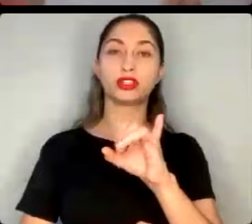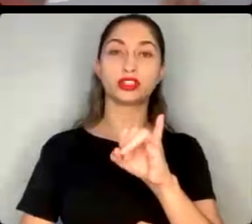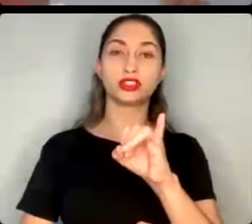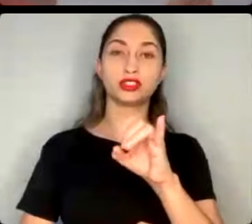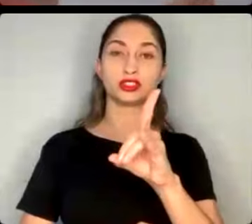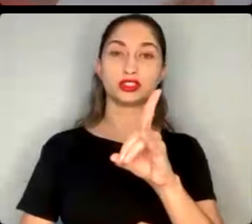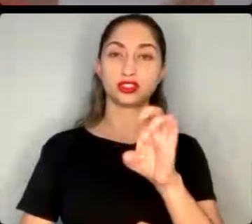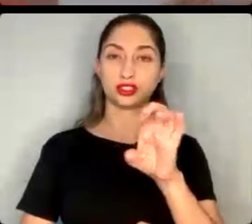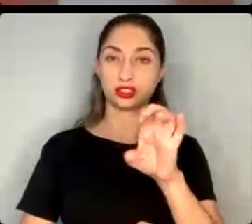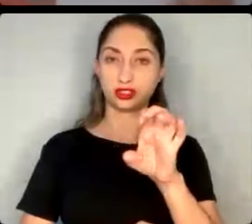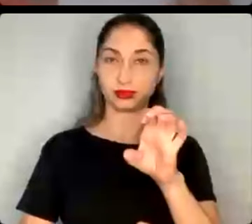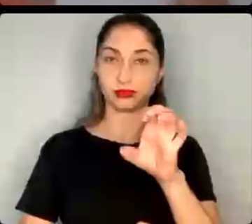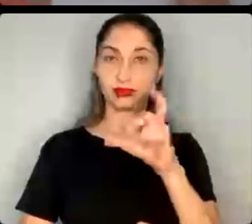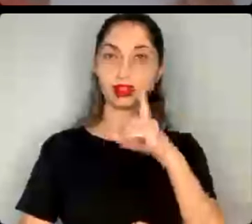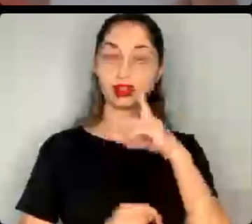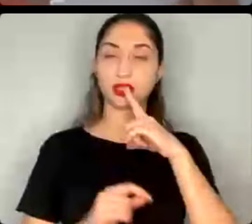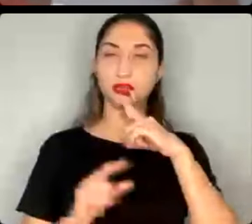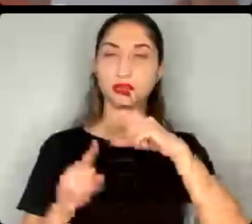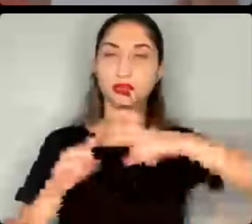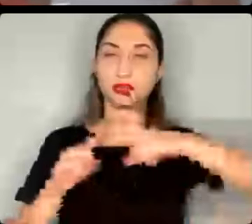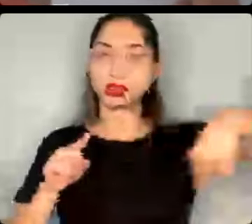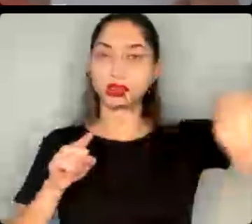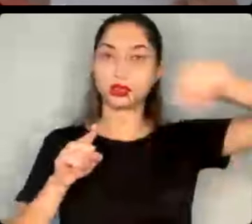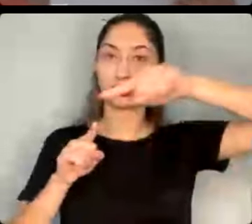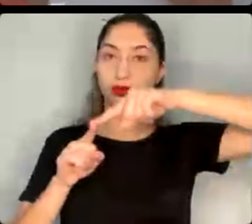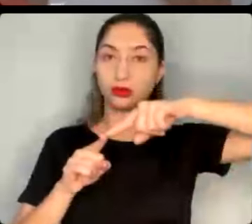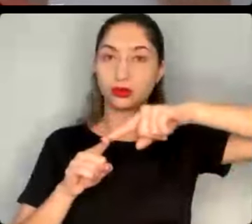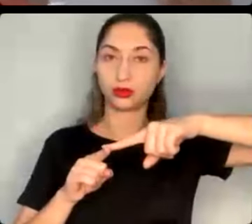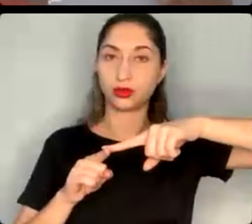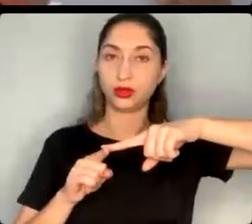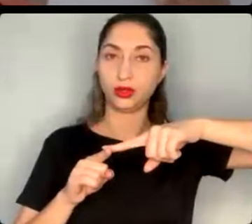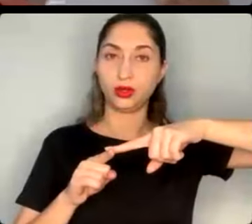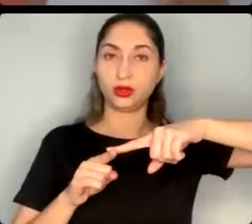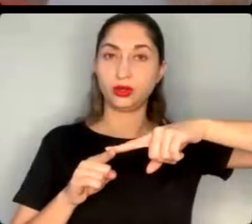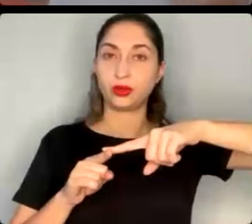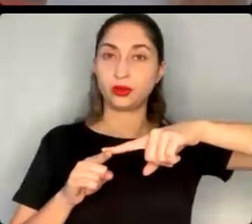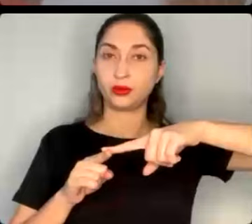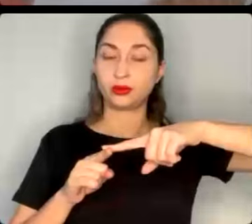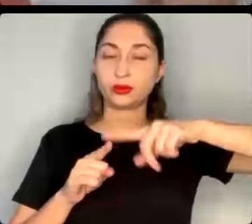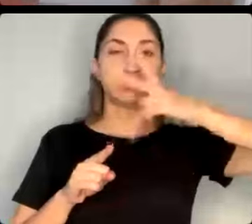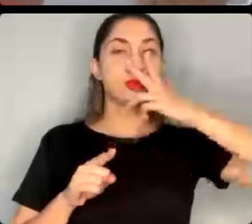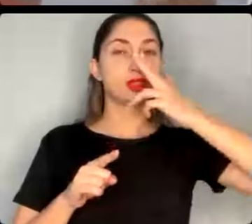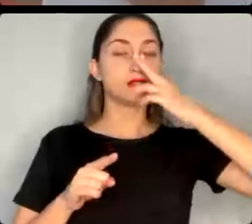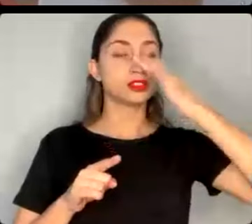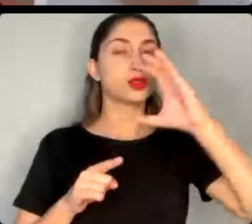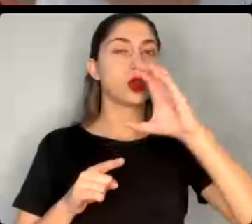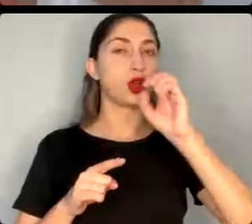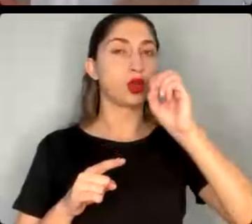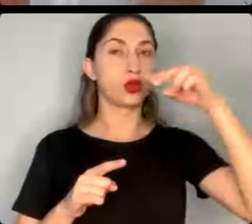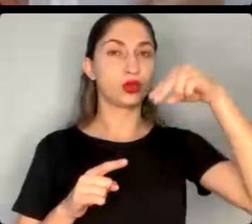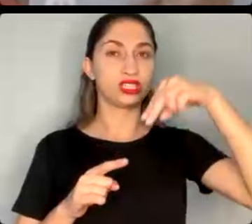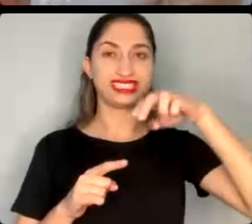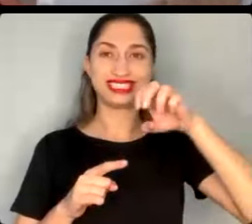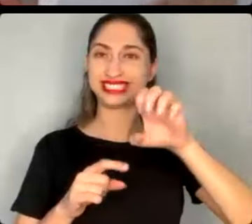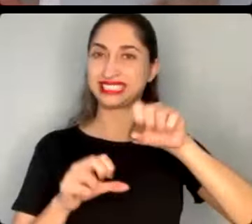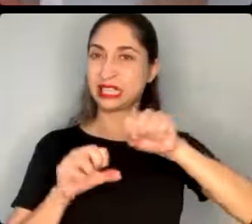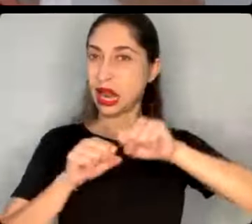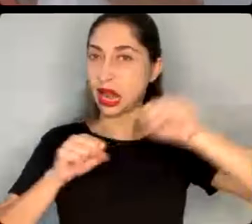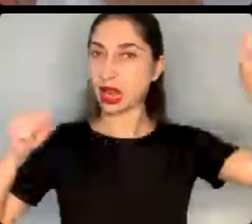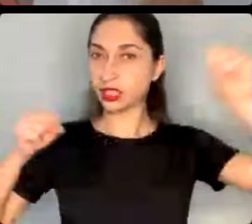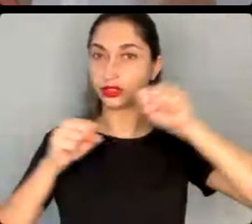círculo do hioide. É como se fosse um cone elástico E a gente faz uma relação